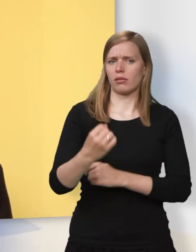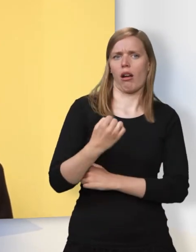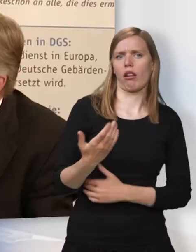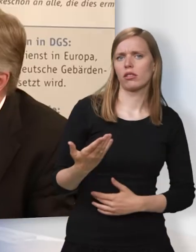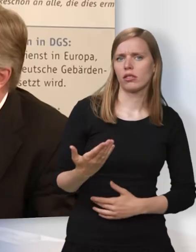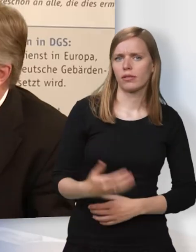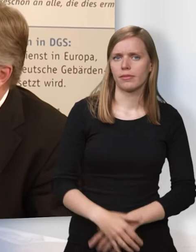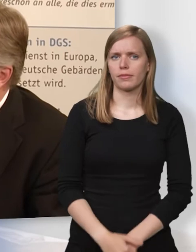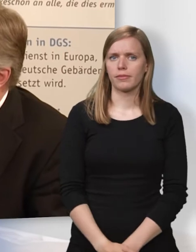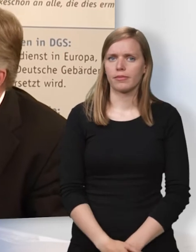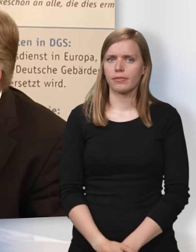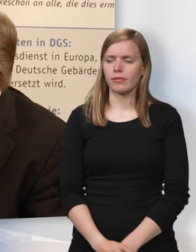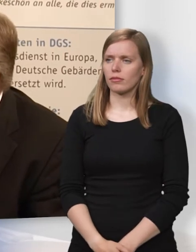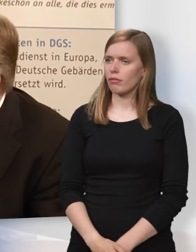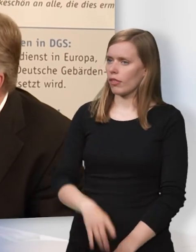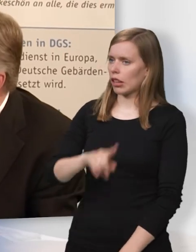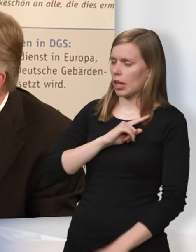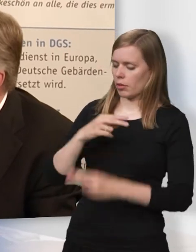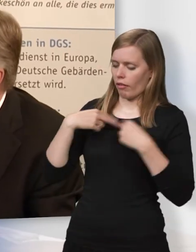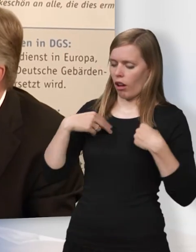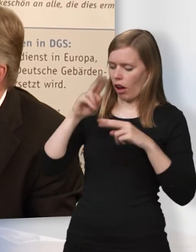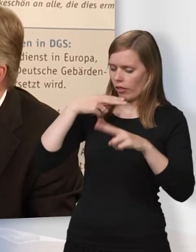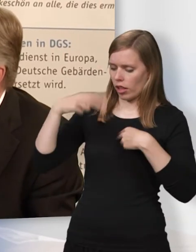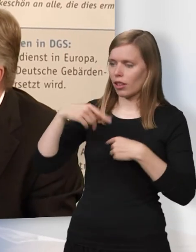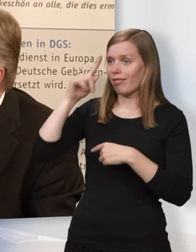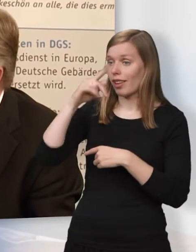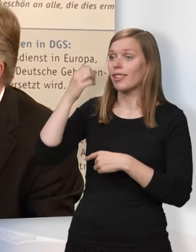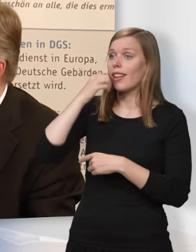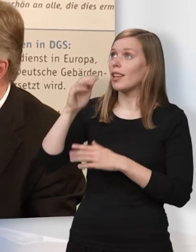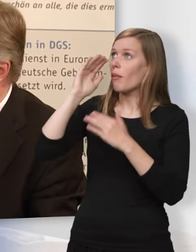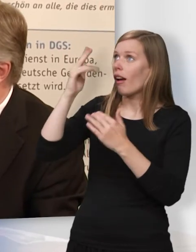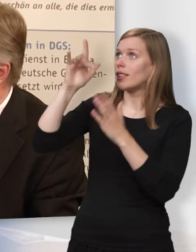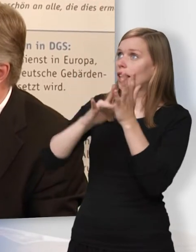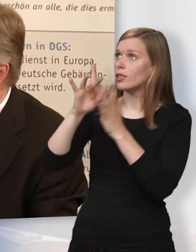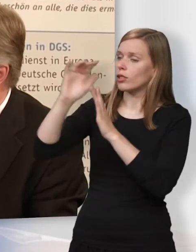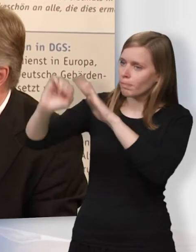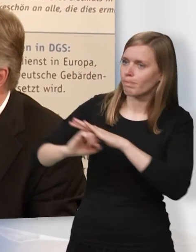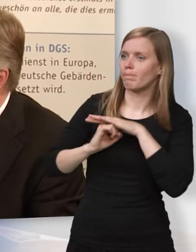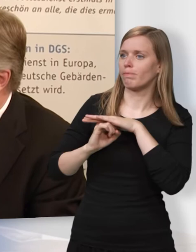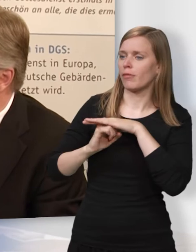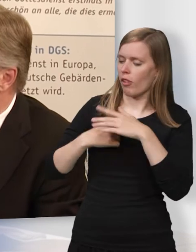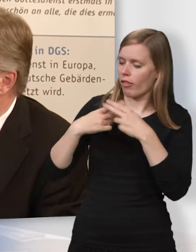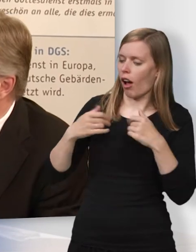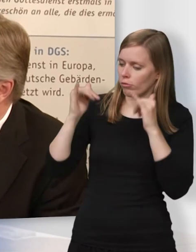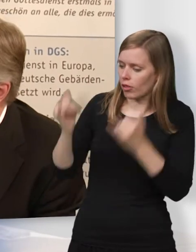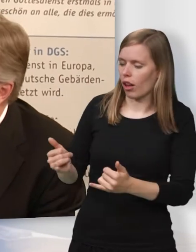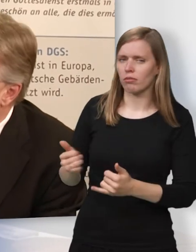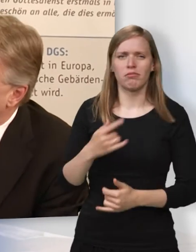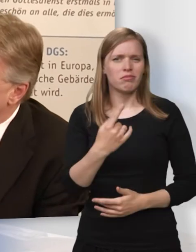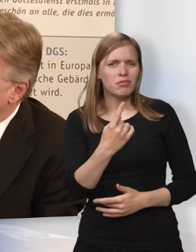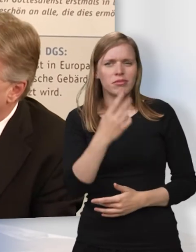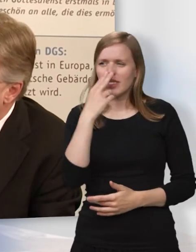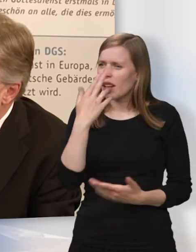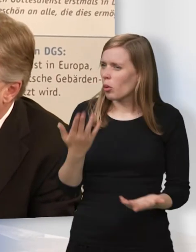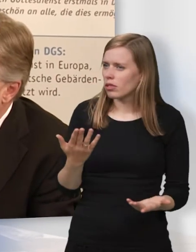Macht. Wenn ich selber als Pfarrer reflektiere, weiß ich, der liebe Herr Jesus, der steht zu mir als Pfarrer. Wie ist es bei Ihnen? Steht der